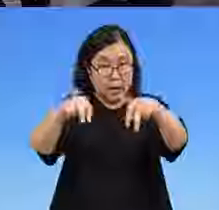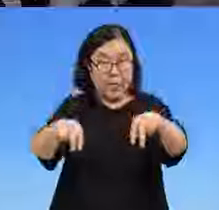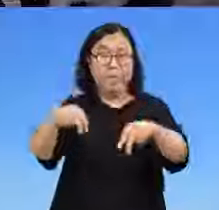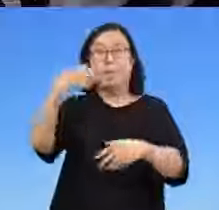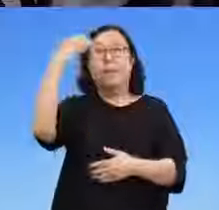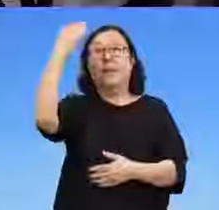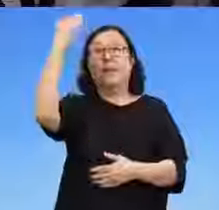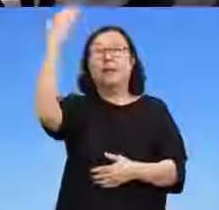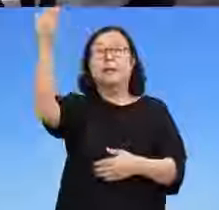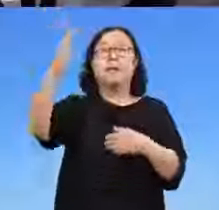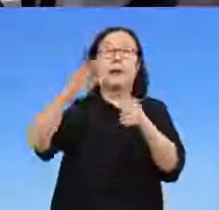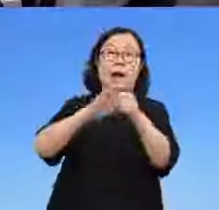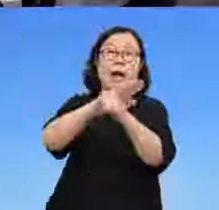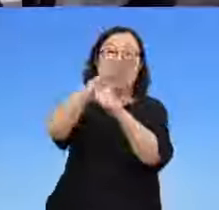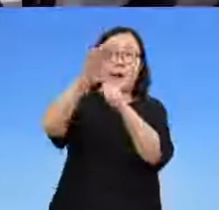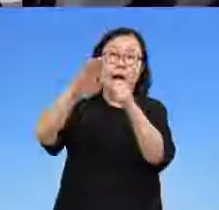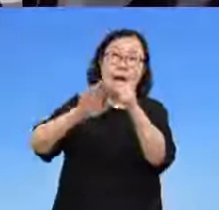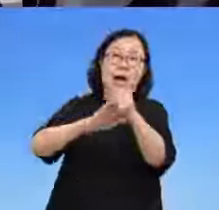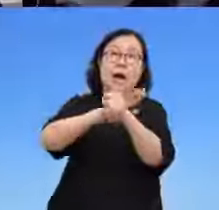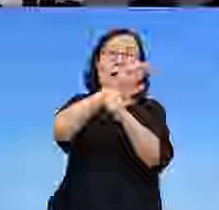그 사랑,